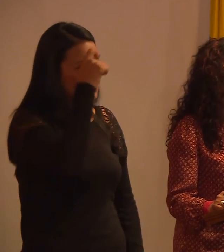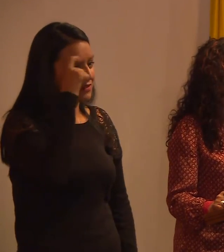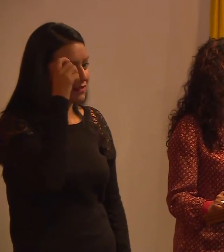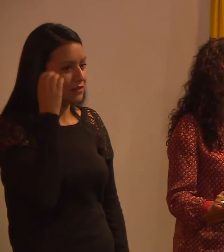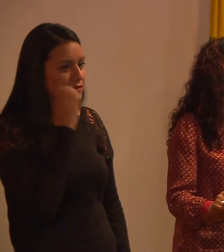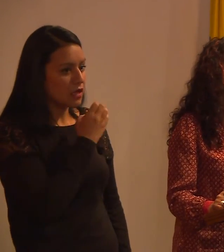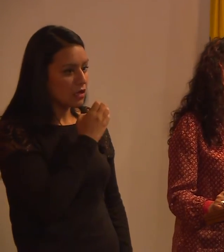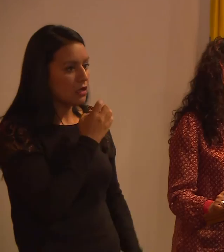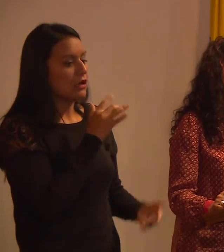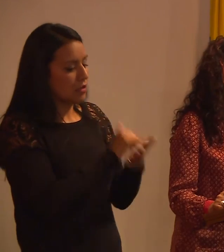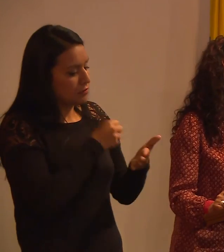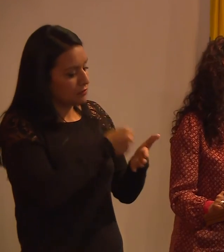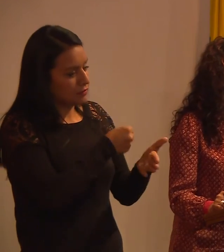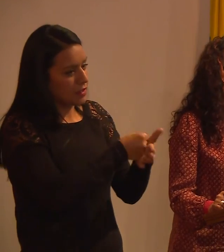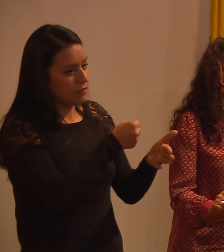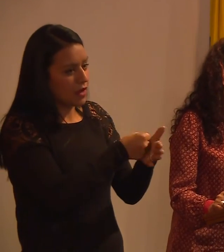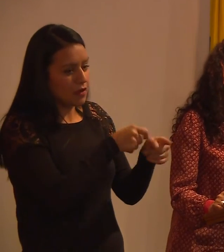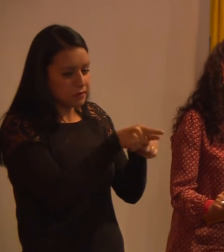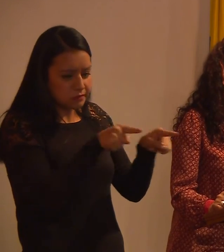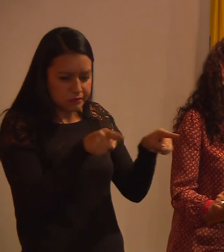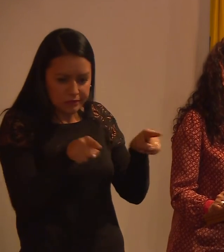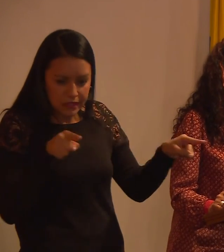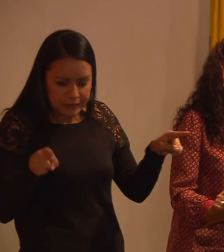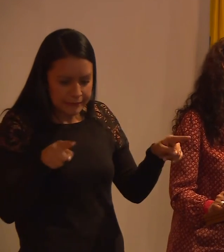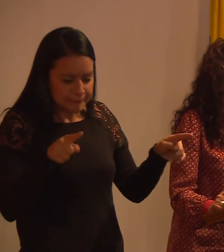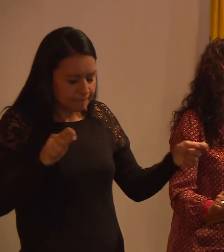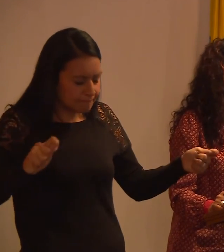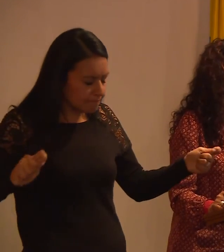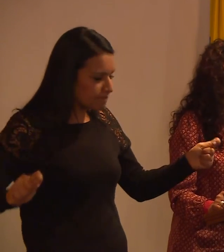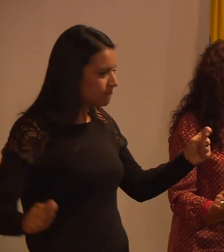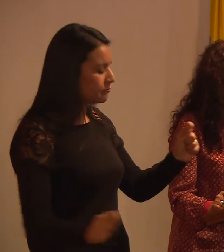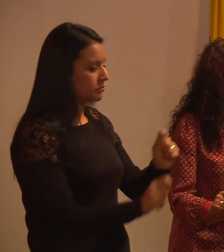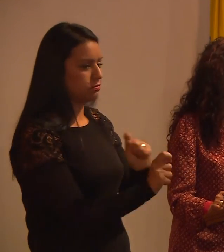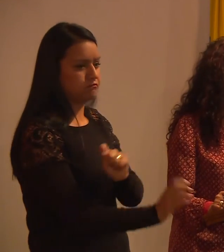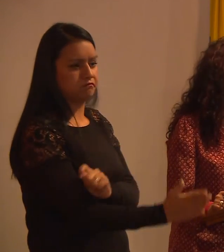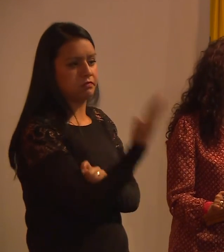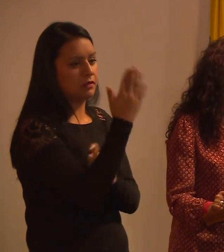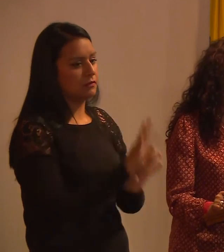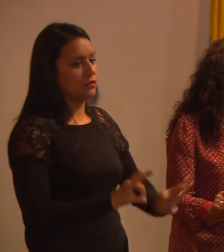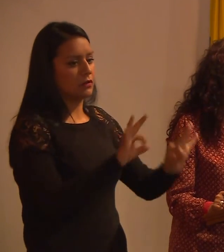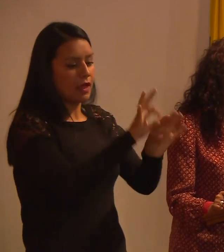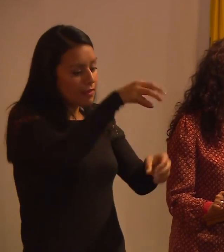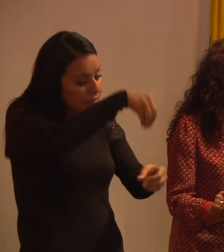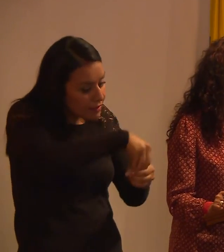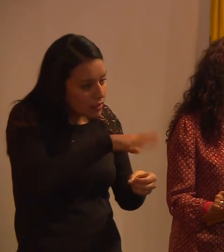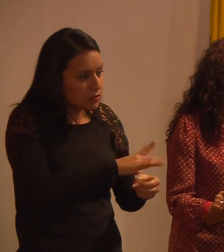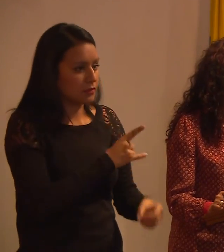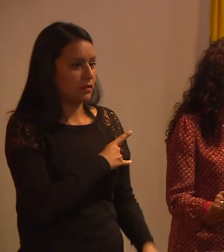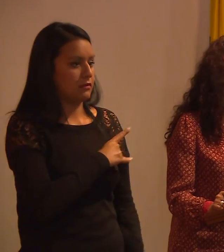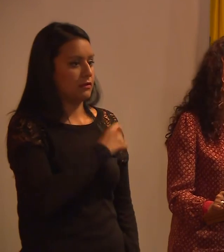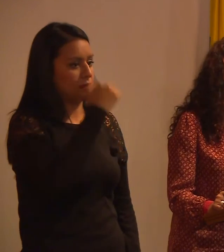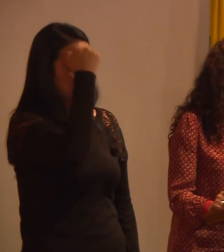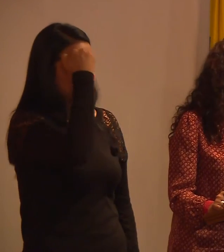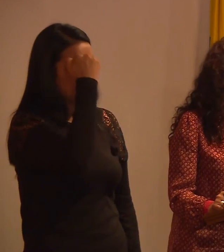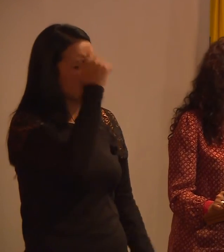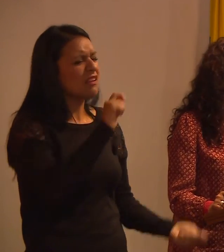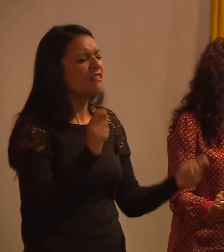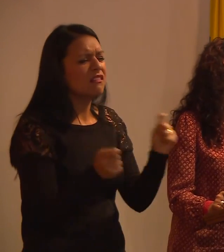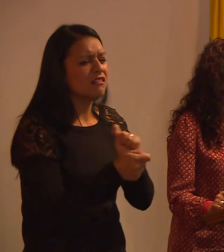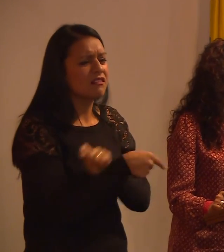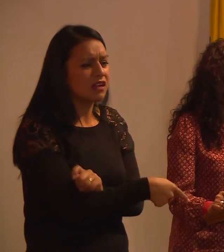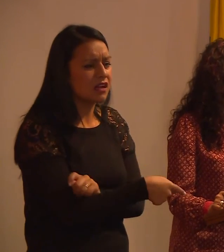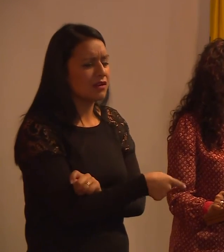marco de los espacios que hemos venido validando, generar unas transformaciones importantes al interior de la Universidad Nacional. Una